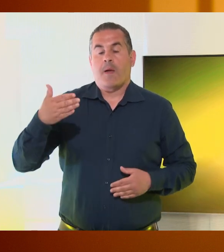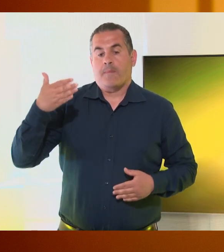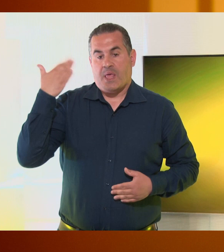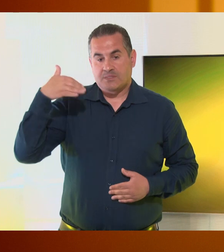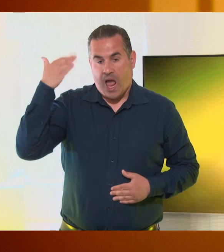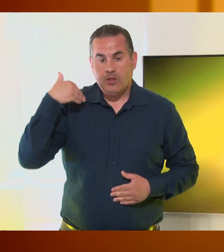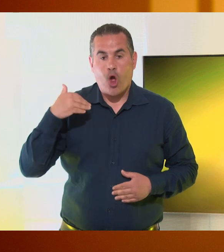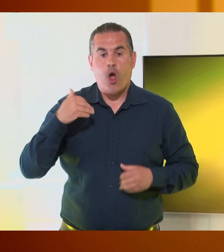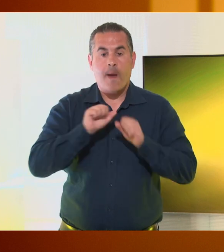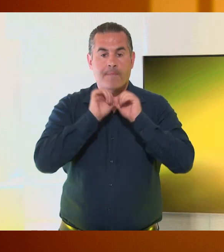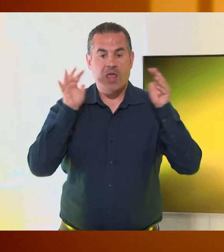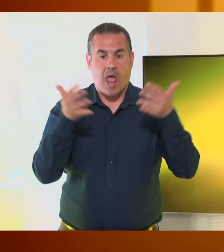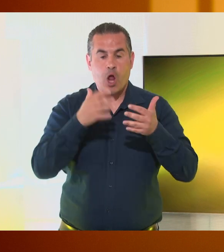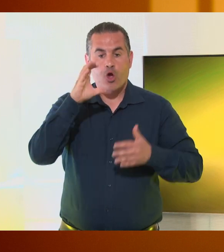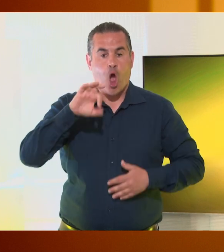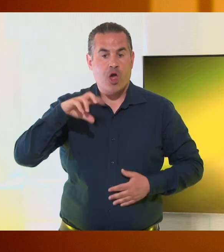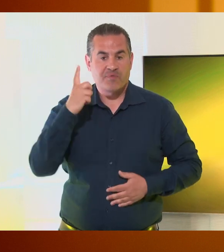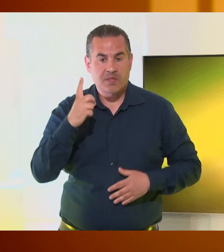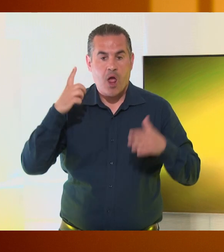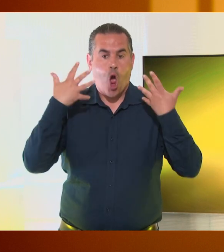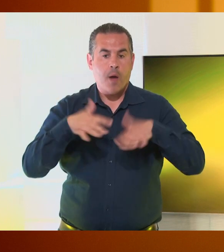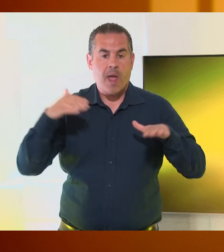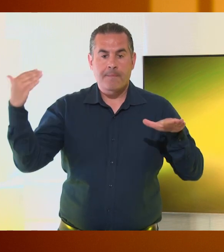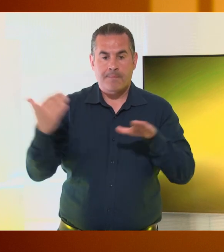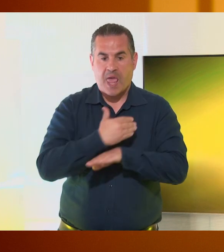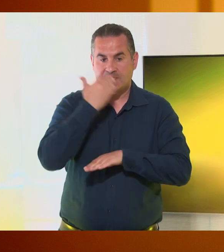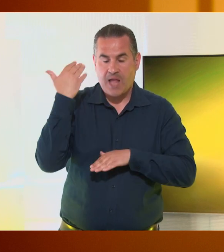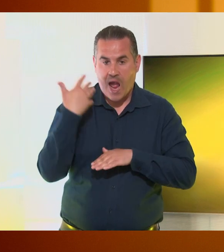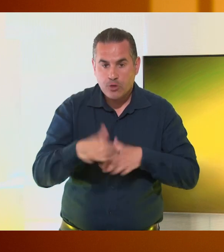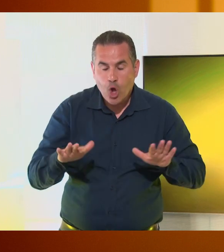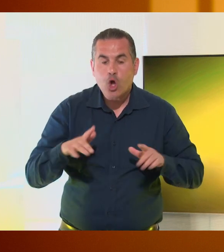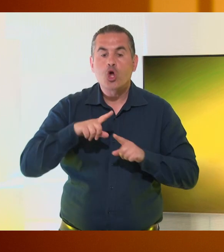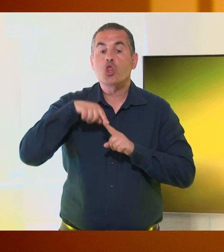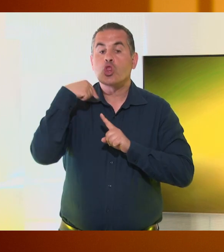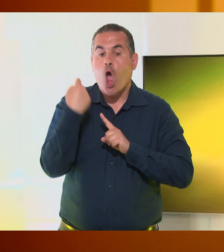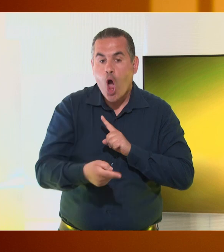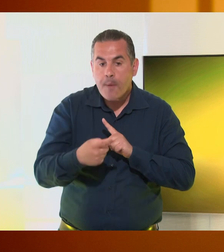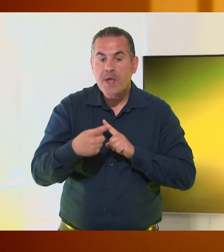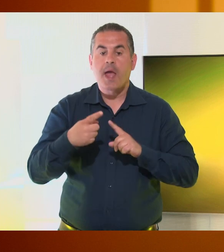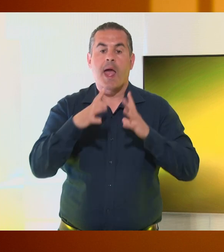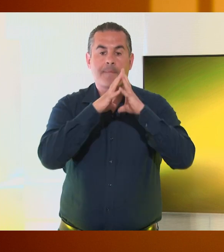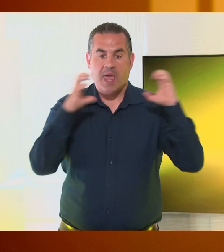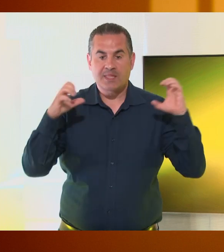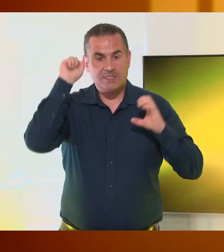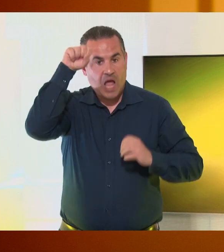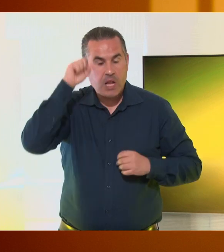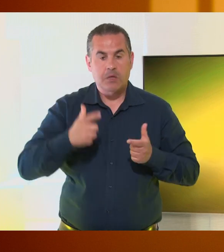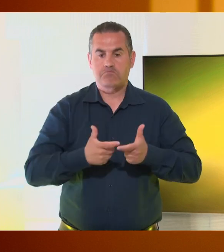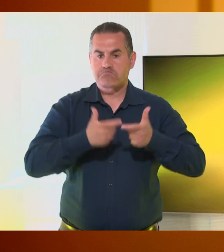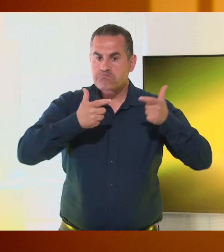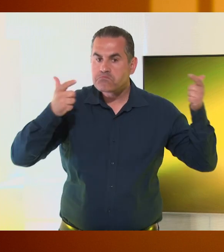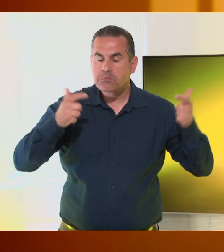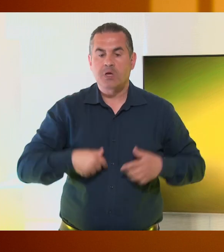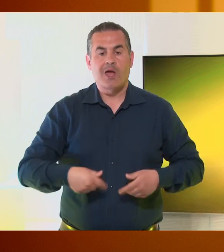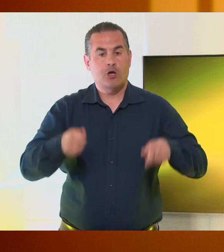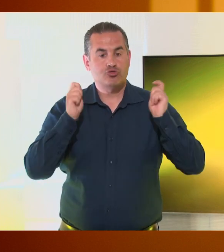La pandemia è ormai alle spalle, le imprese sarde sono in crescita e quanto emerge dal report sui fatturati dall'anno 2022 delle prime 1000